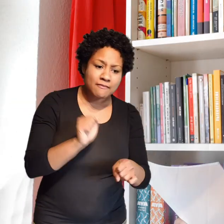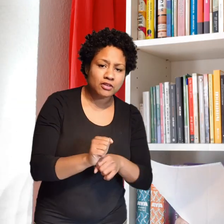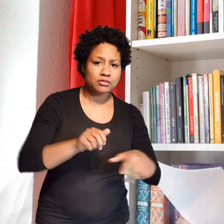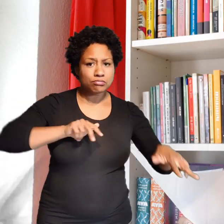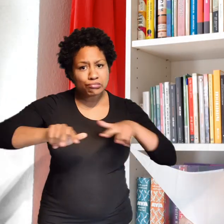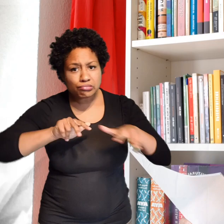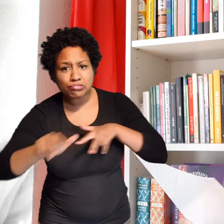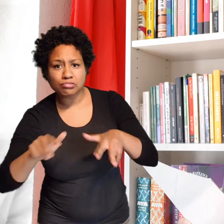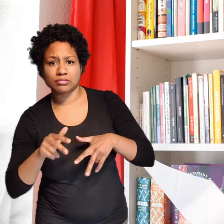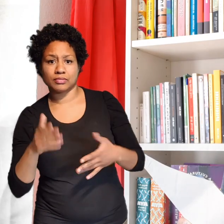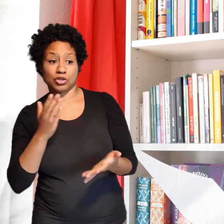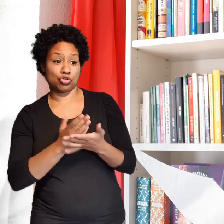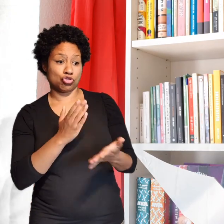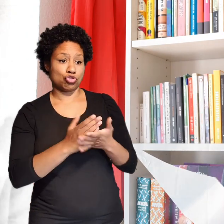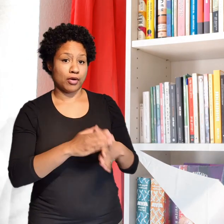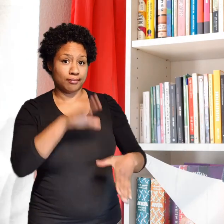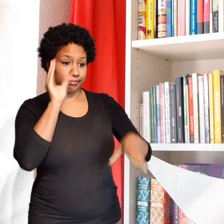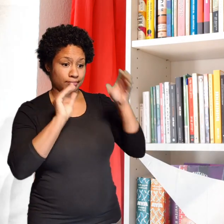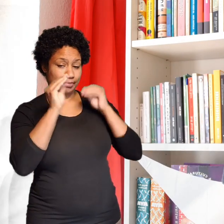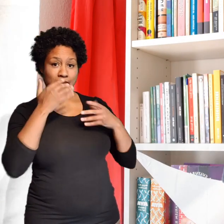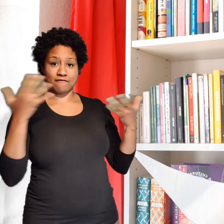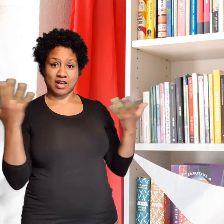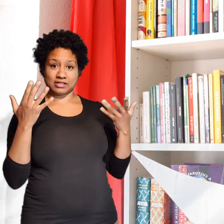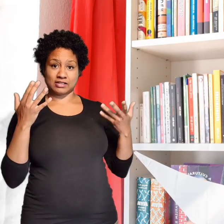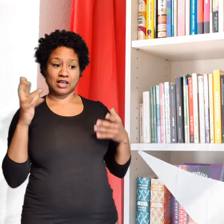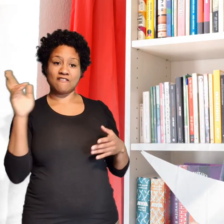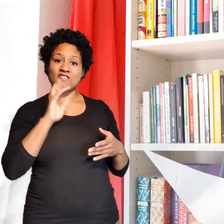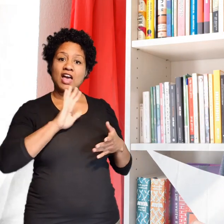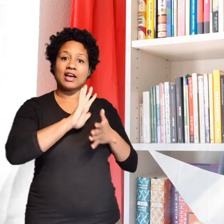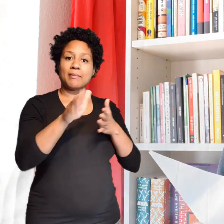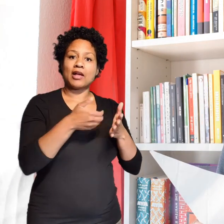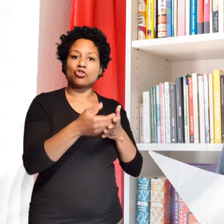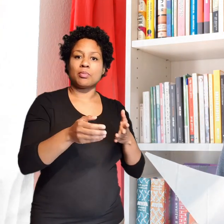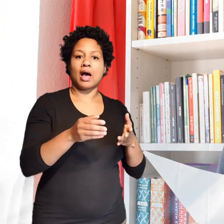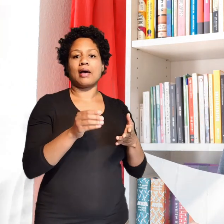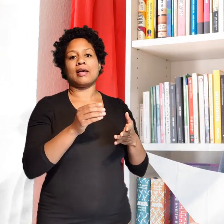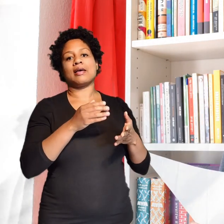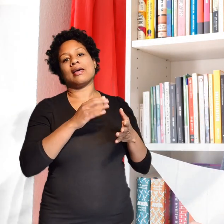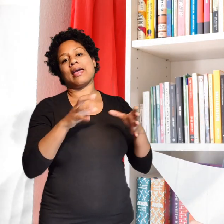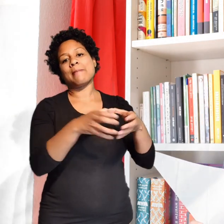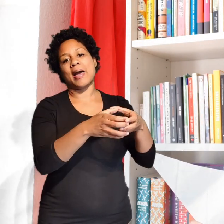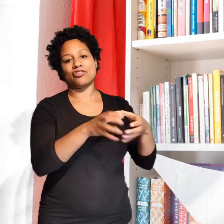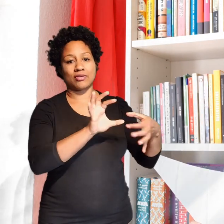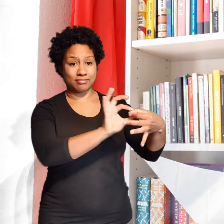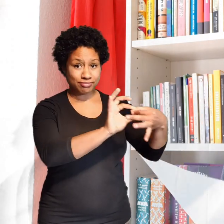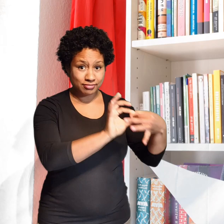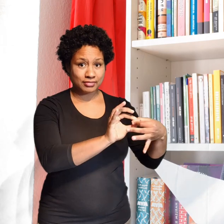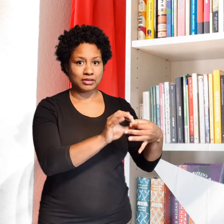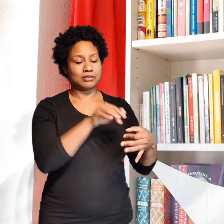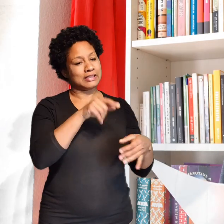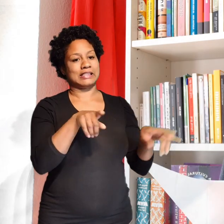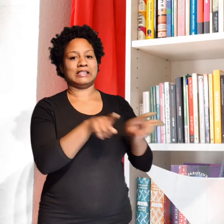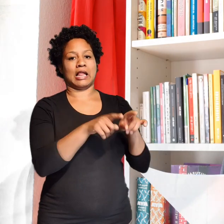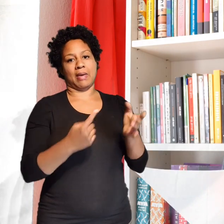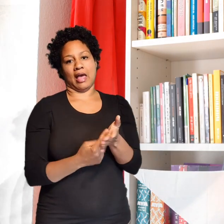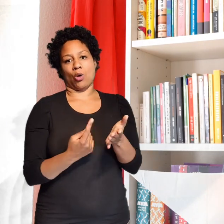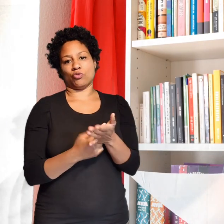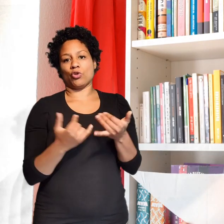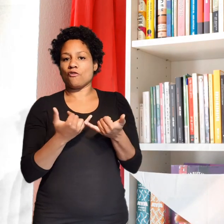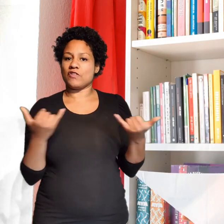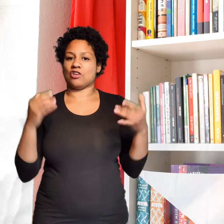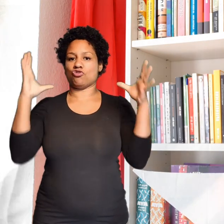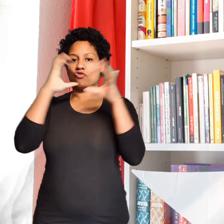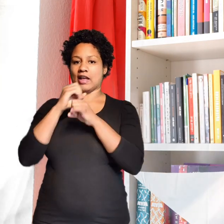gelernt, dass Gebärdensprachgemeinschaften ähnliche Herausforderungen kennen. Diese Communities